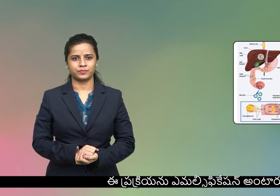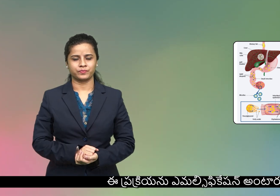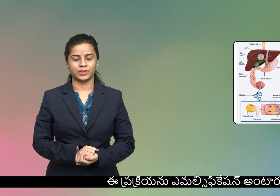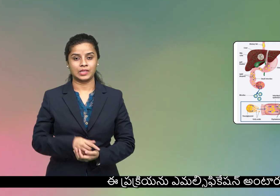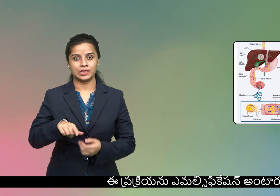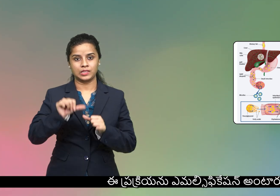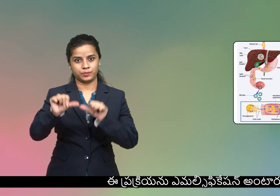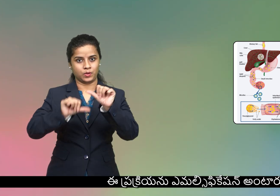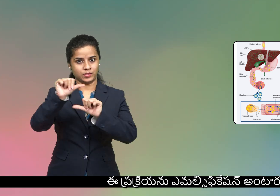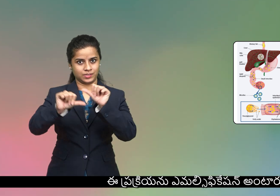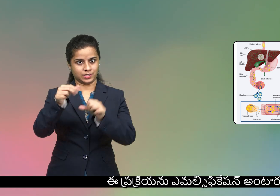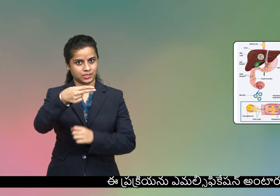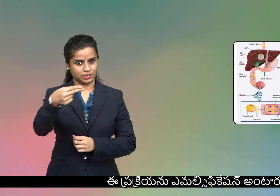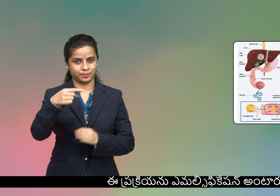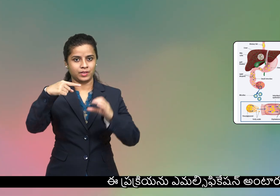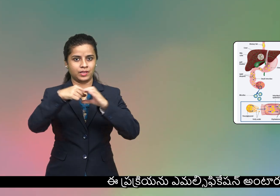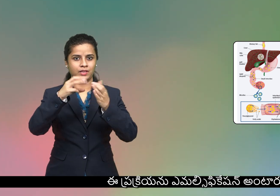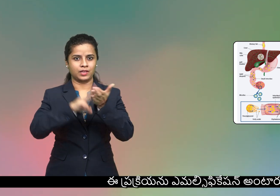ఈ ప్రక్రియను ఎమల్సిఫికేషన్ అంటారు.